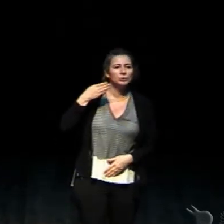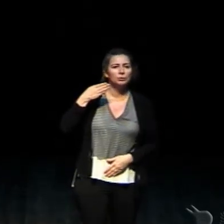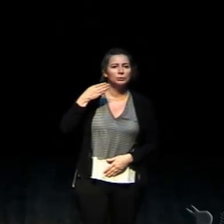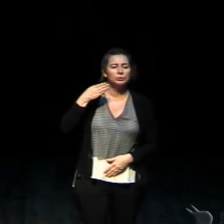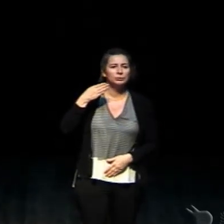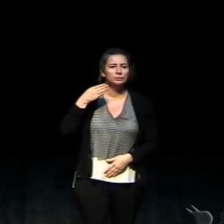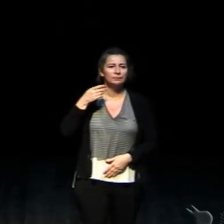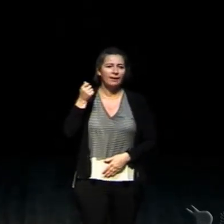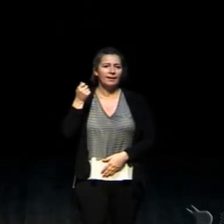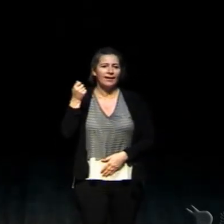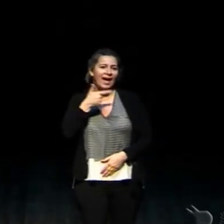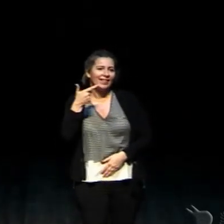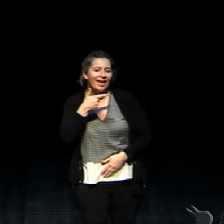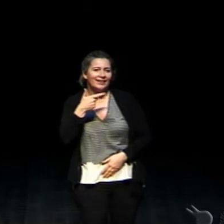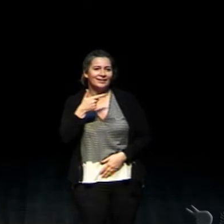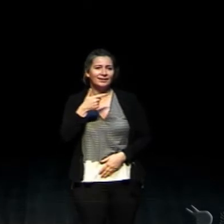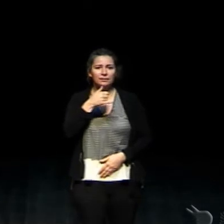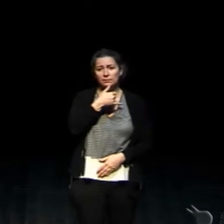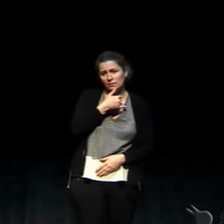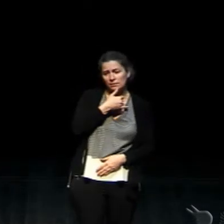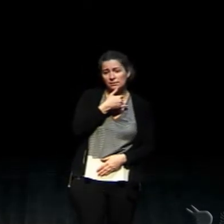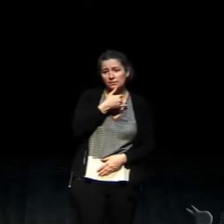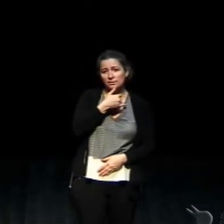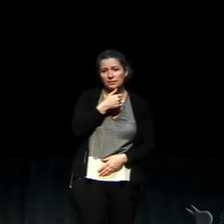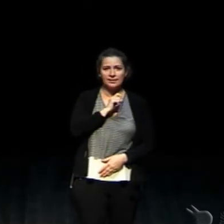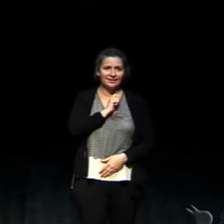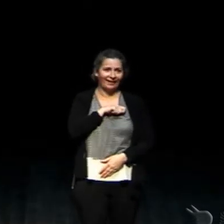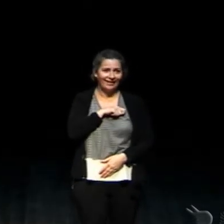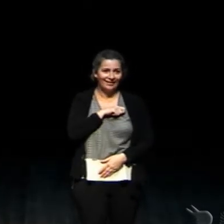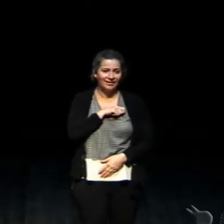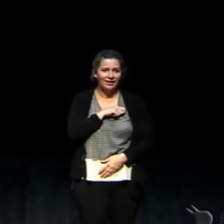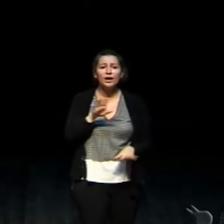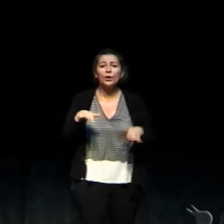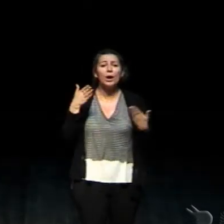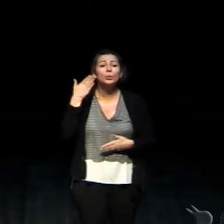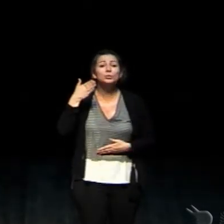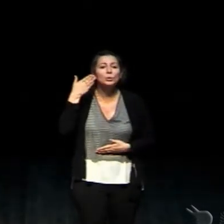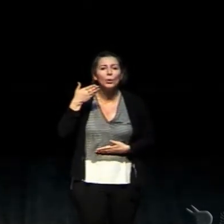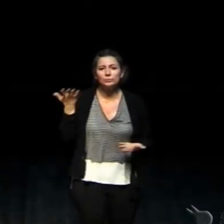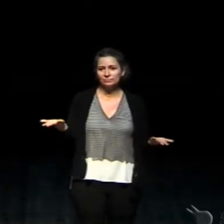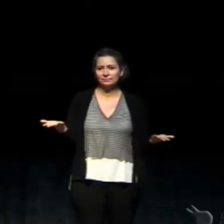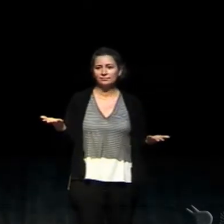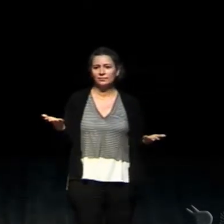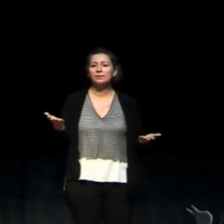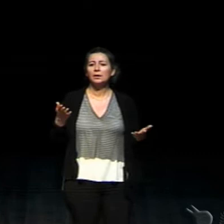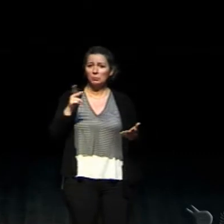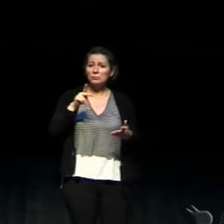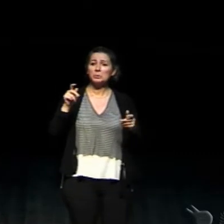expressões faciais, o discurso propriamente dito, consegue trabalhar emoções e intenções do